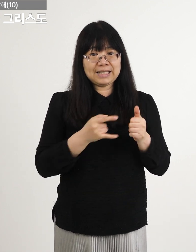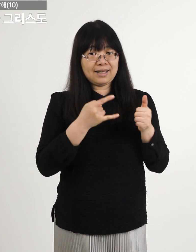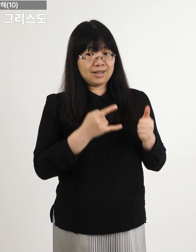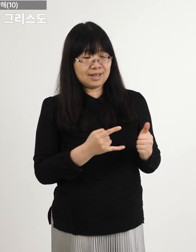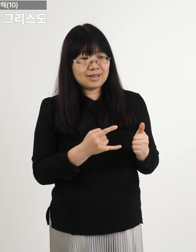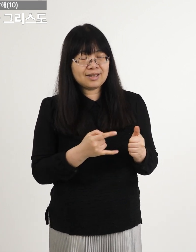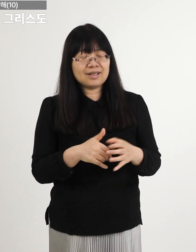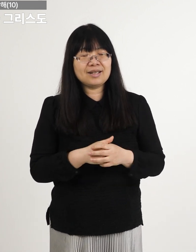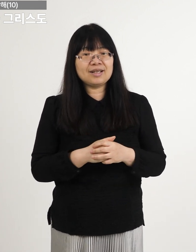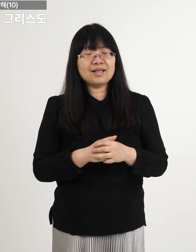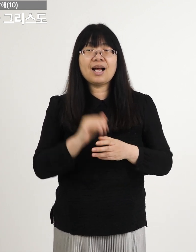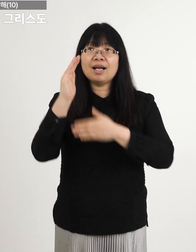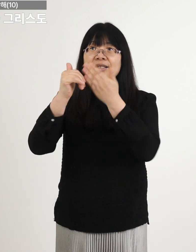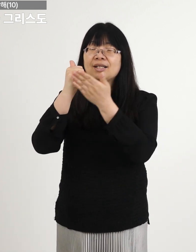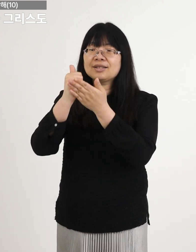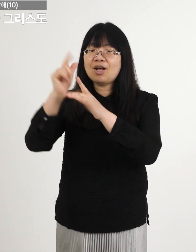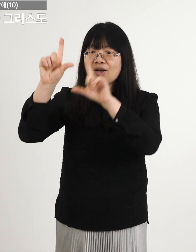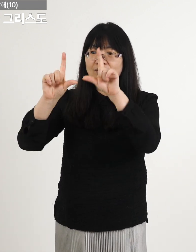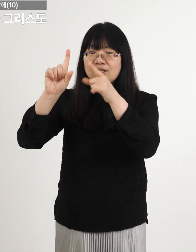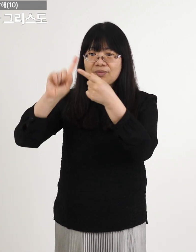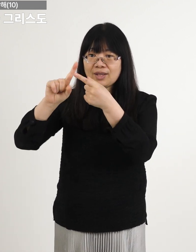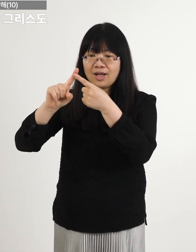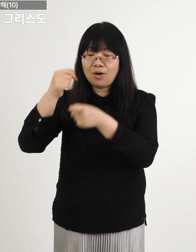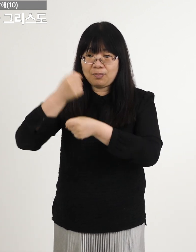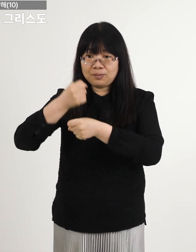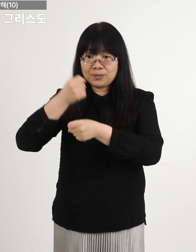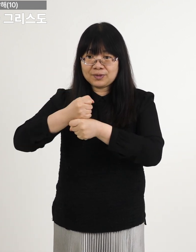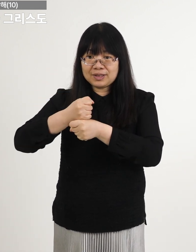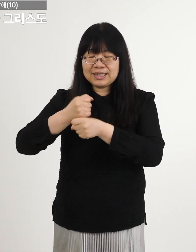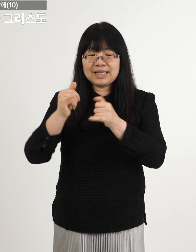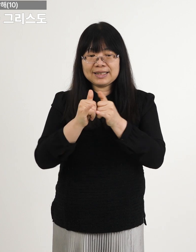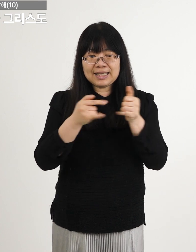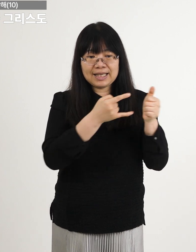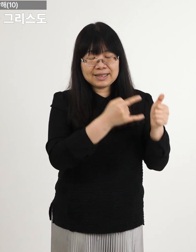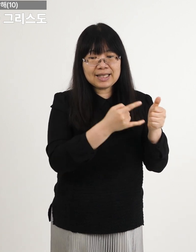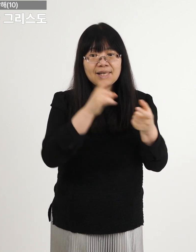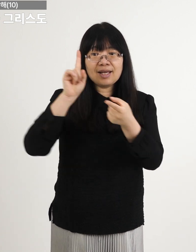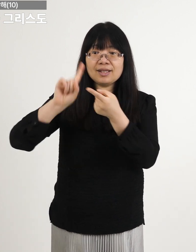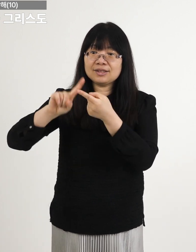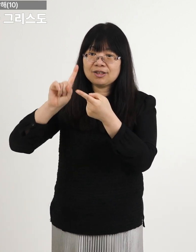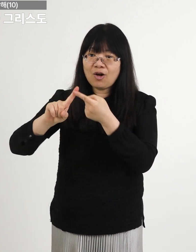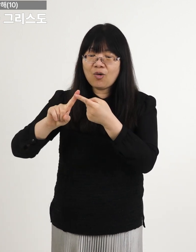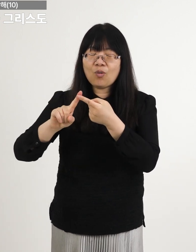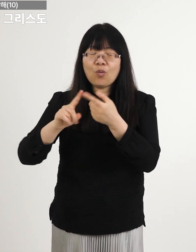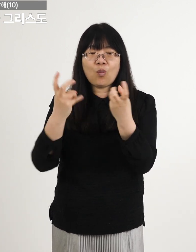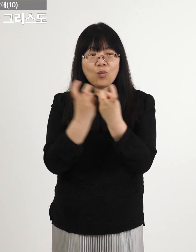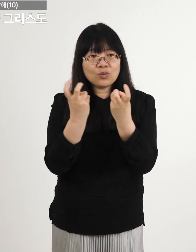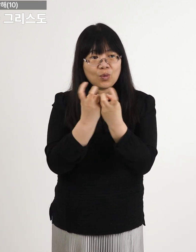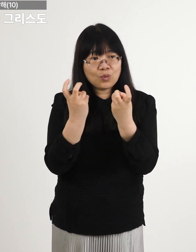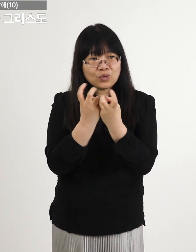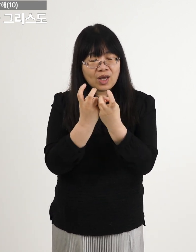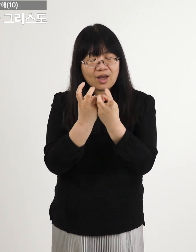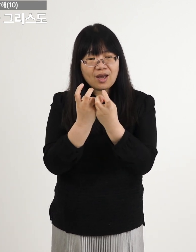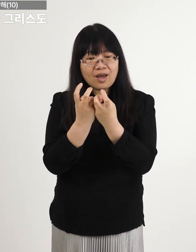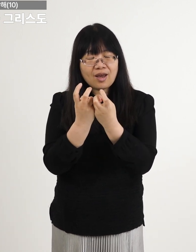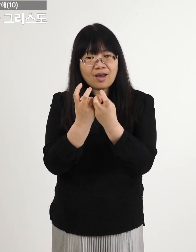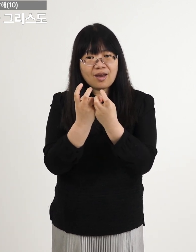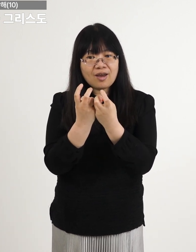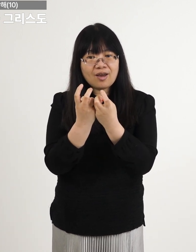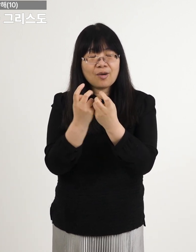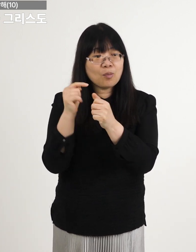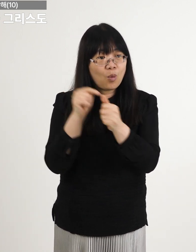인간에게 하나님의 형상대로 지음을 입은 인간에게 그것을 어떻게 하라고